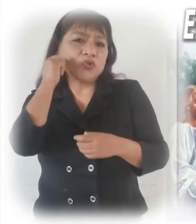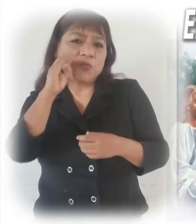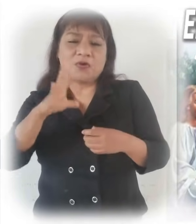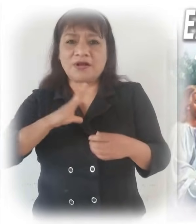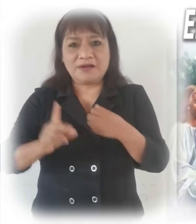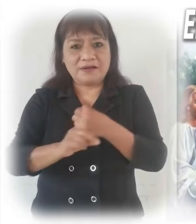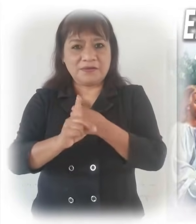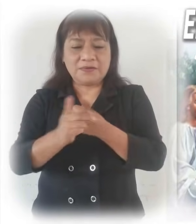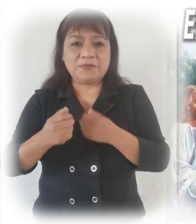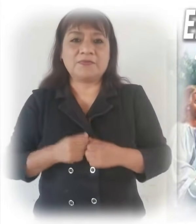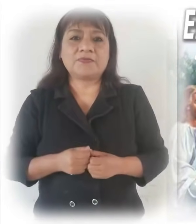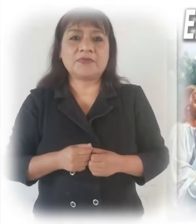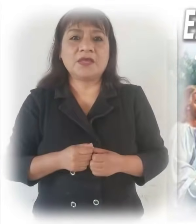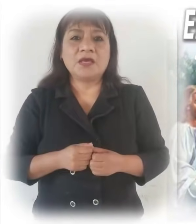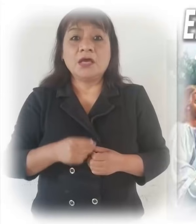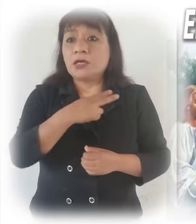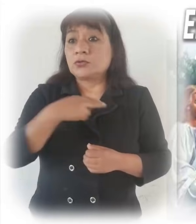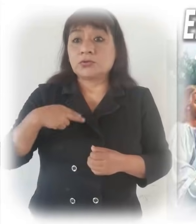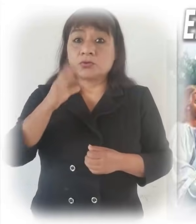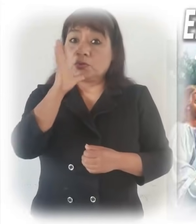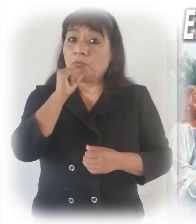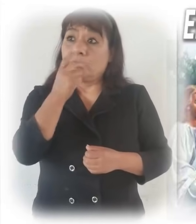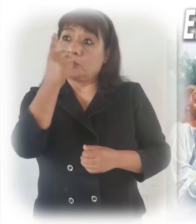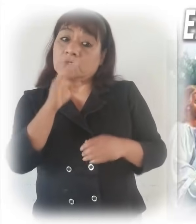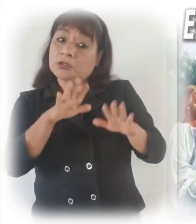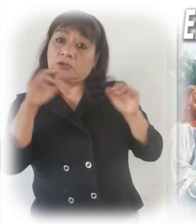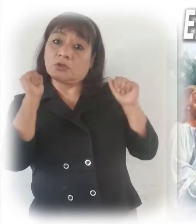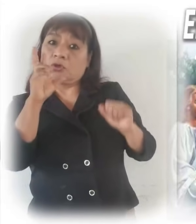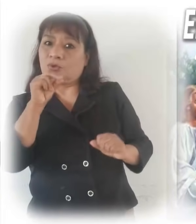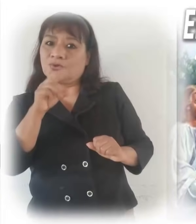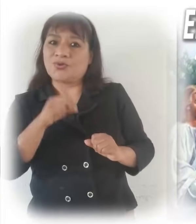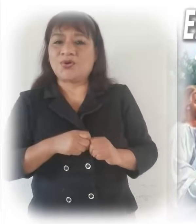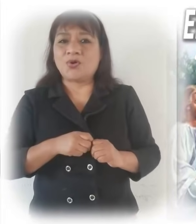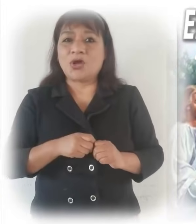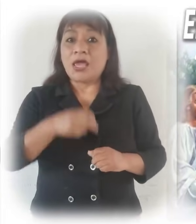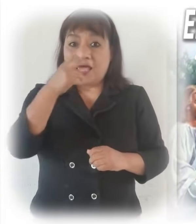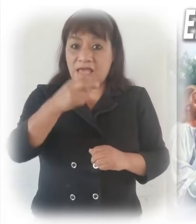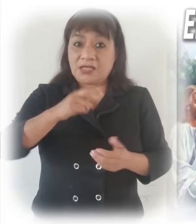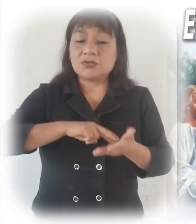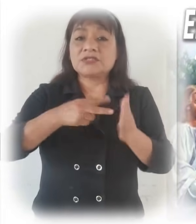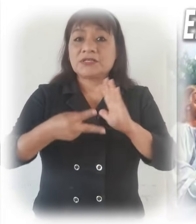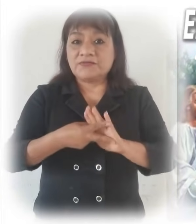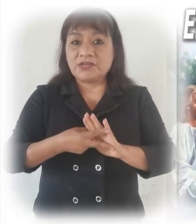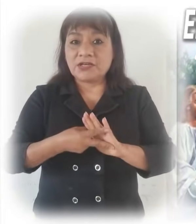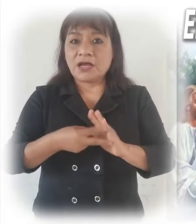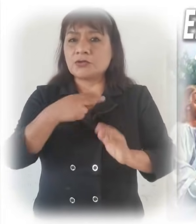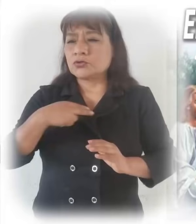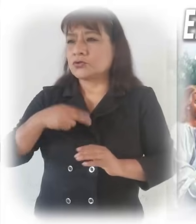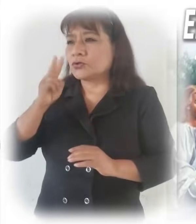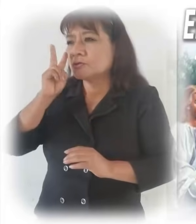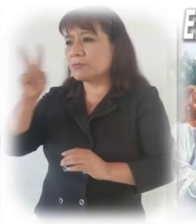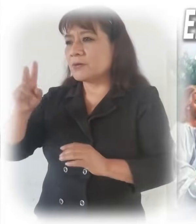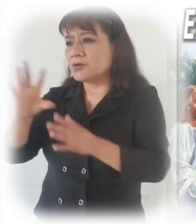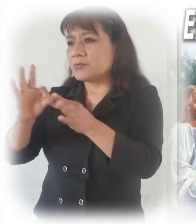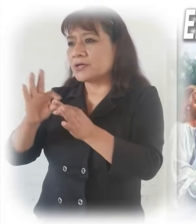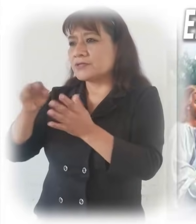últimas consecuencias. No podemos echarnos para atrás, y echarse para atrás significa endulzar las palabras